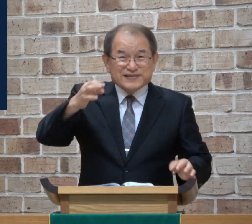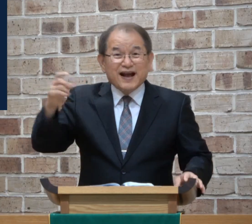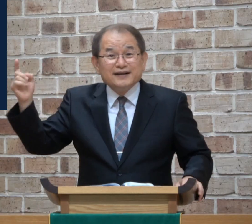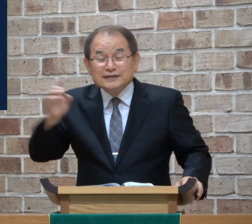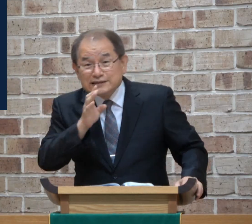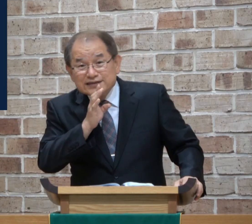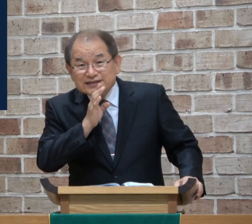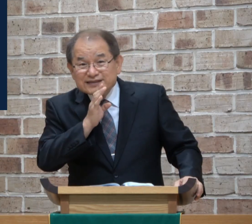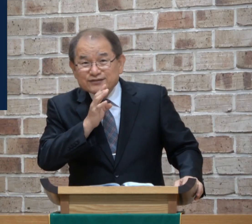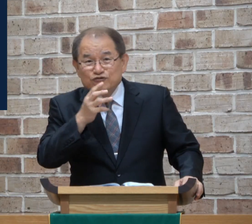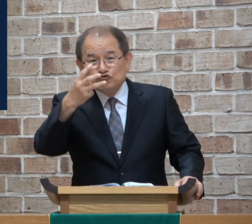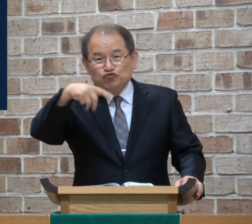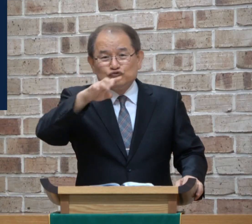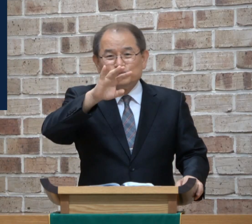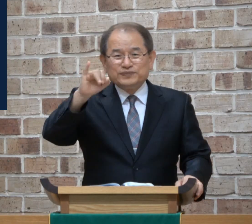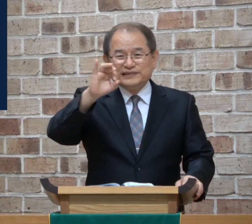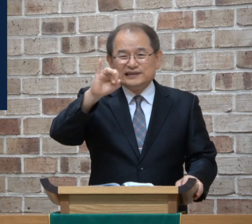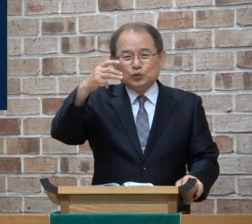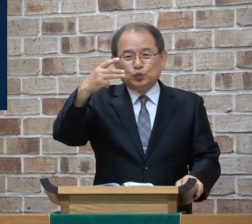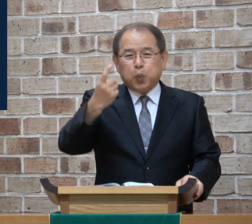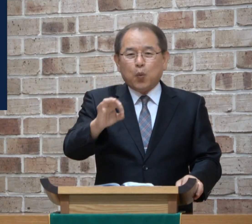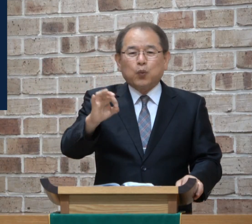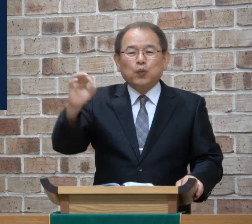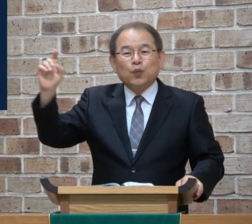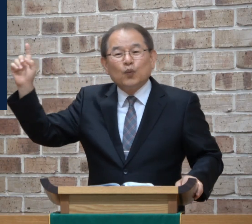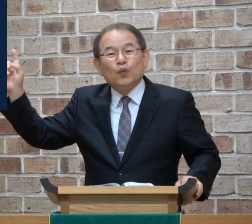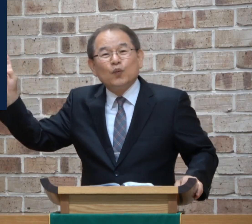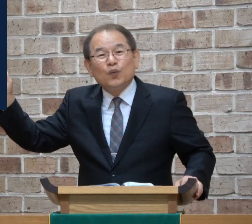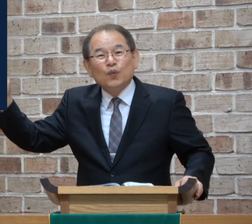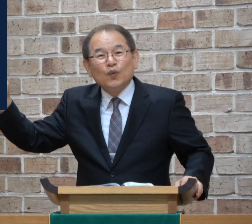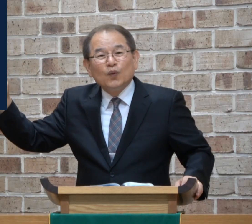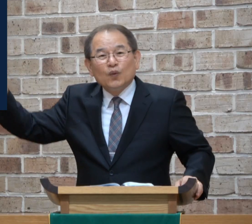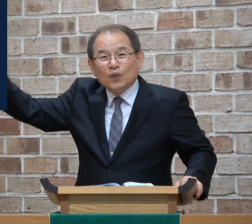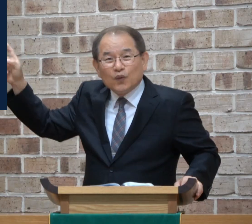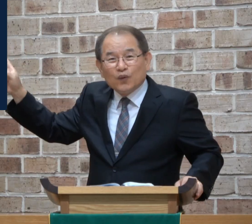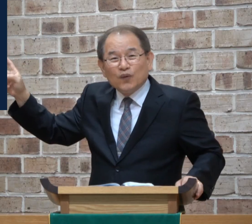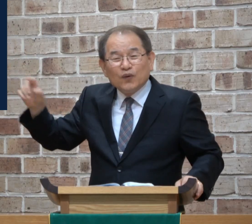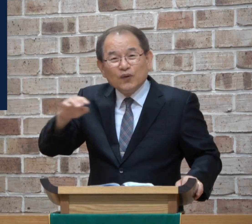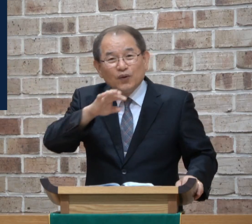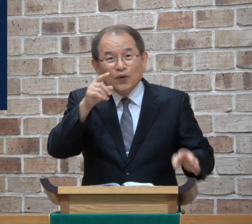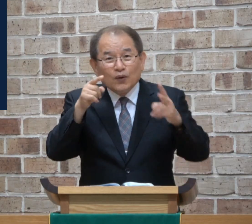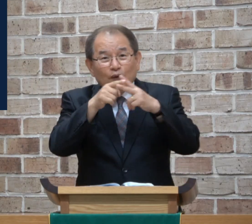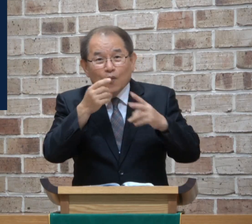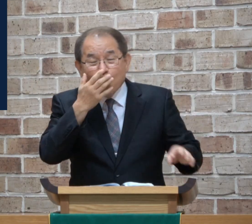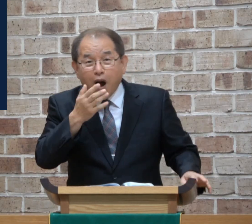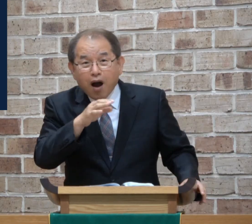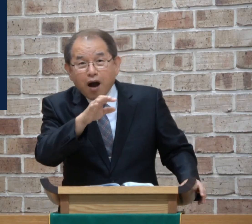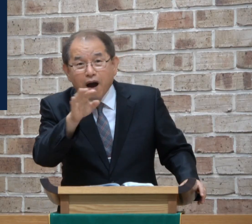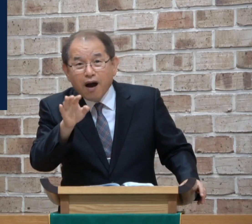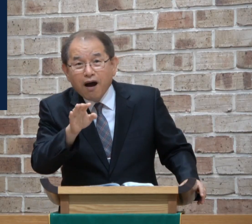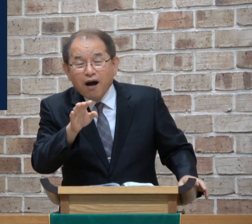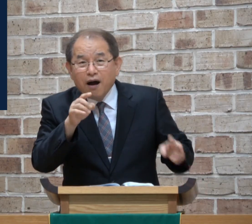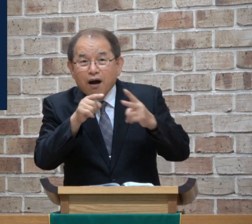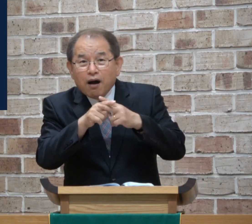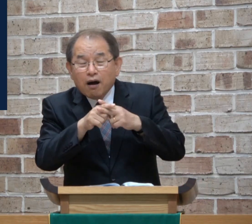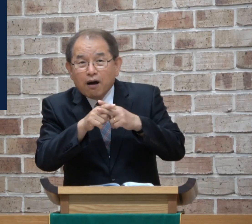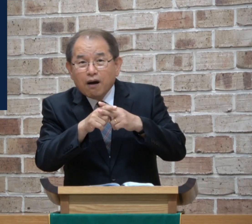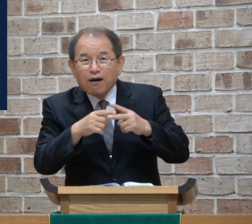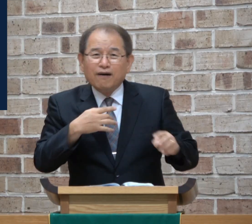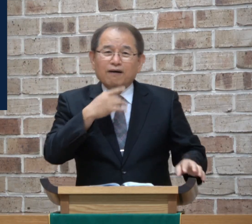여러분 저 제품 아시죠? 아주 비싼 제품입니다. 루비통입니다. 여러분 저기 어떤 게 제품인지 아시겠습니까?